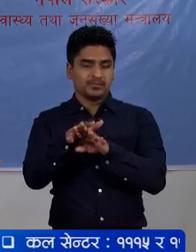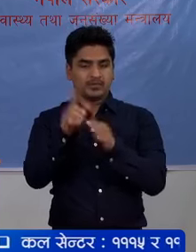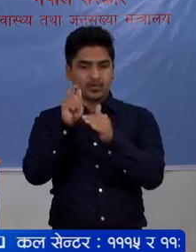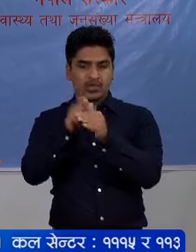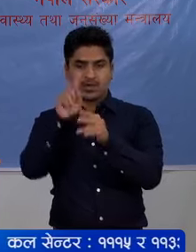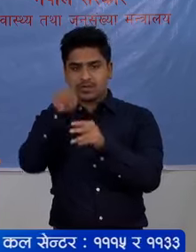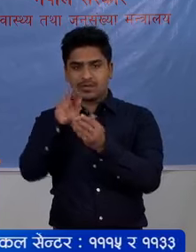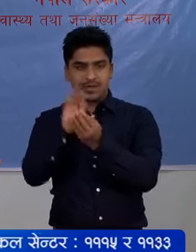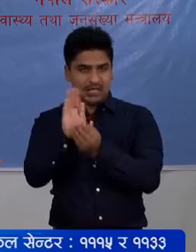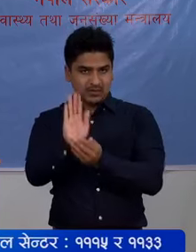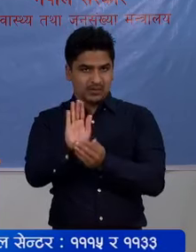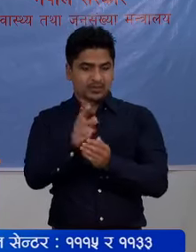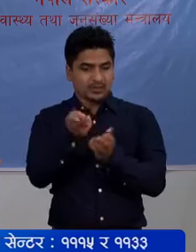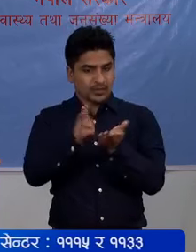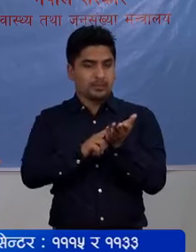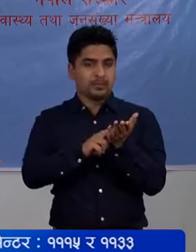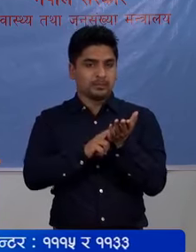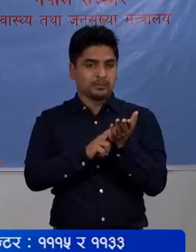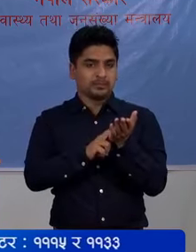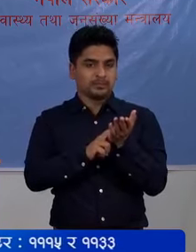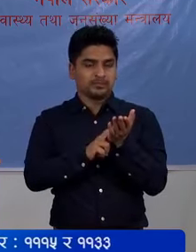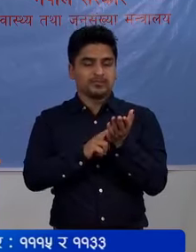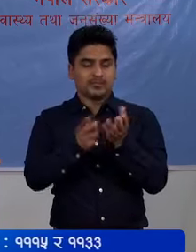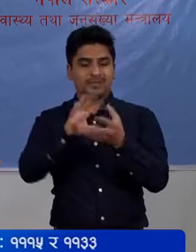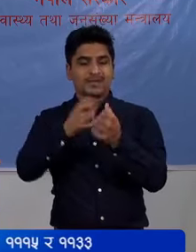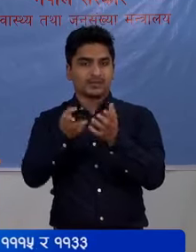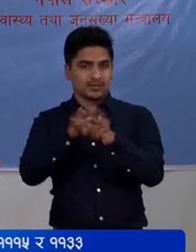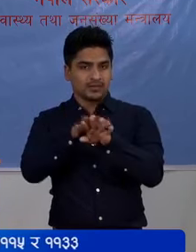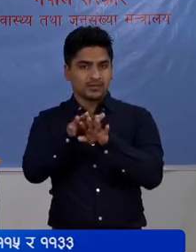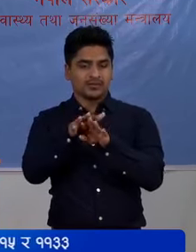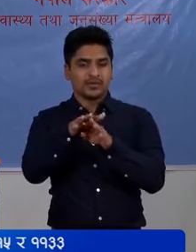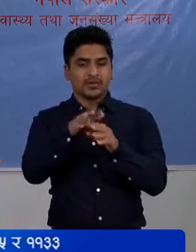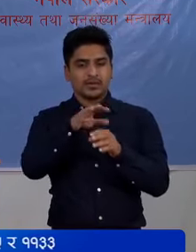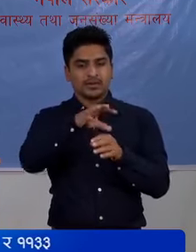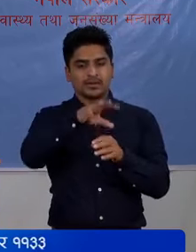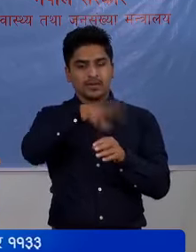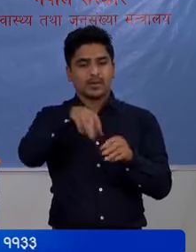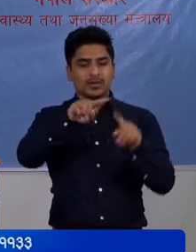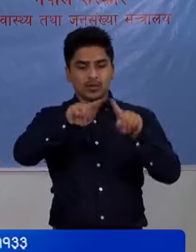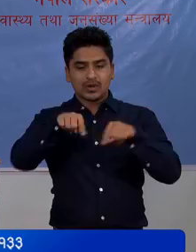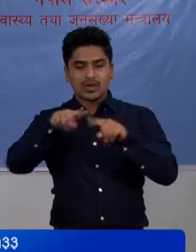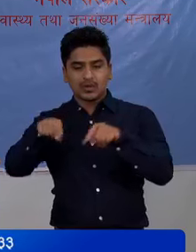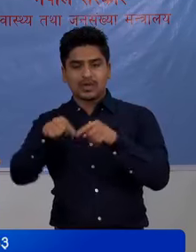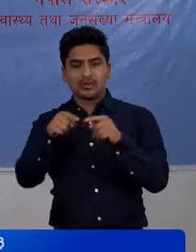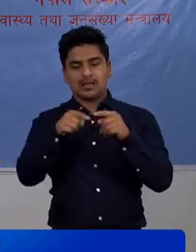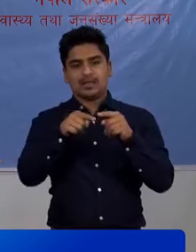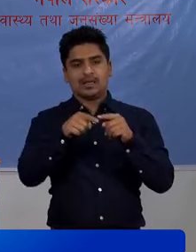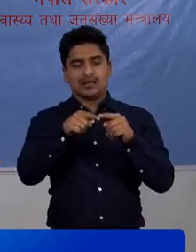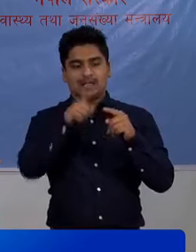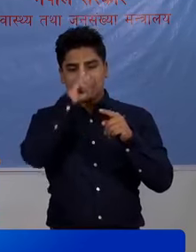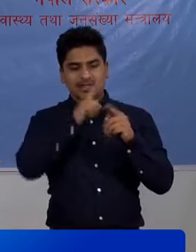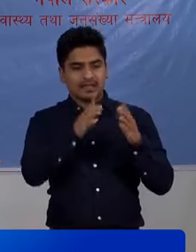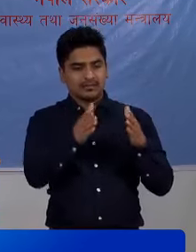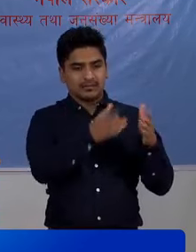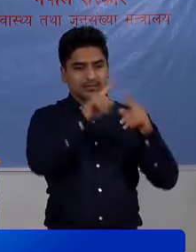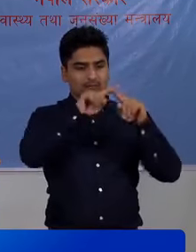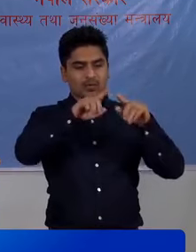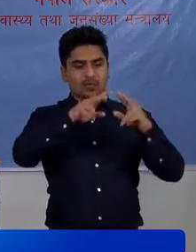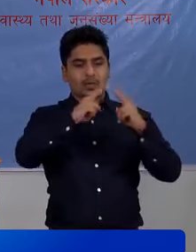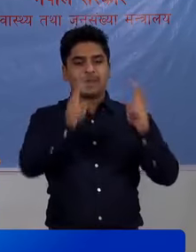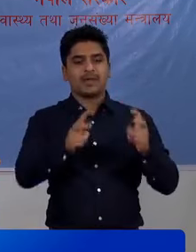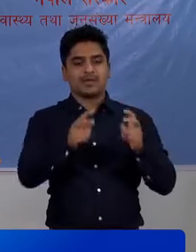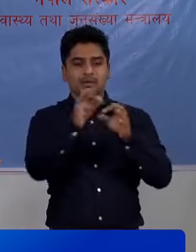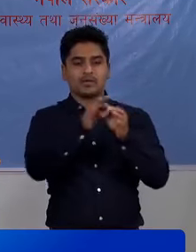तैयरी अवस्ताम राखे का छों ठप मेंटलेटर हरू रा पर्तेक वाड मां हमले आईसुलेशन बेडर को बेवस्तापनी